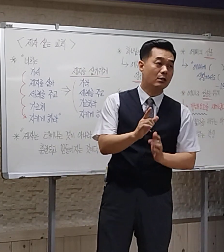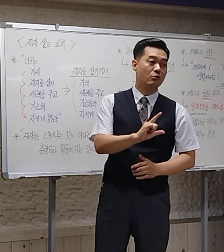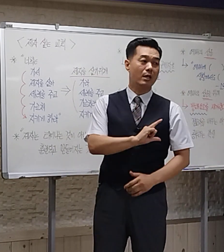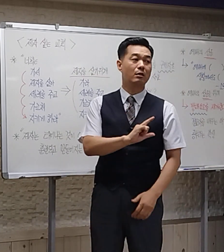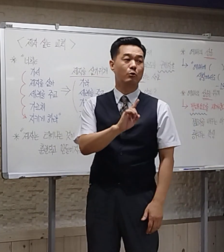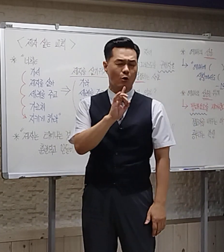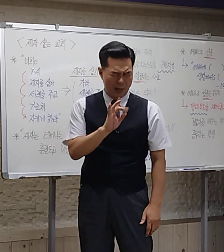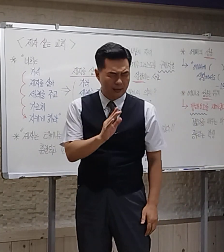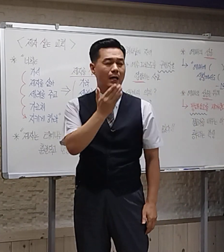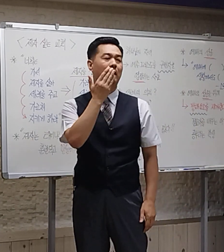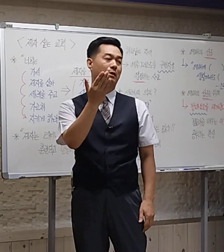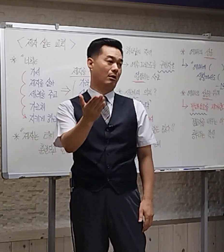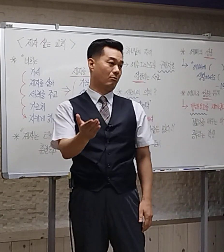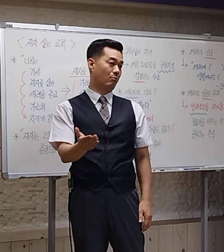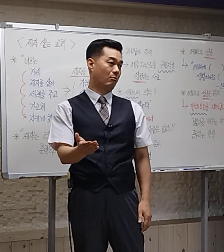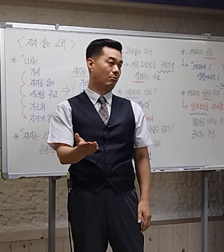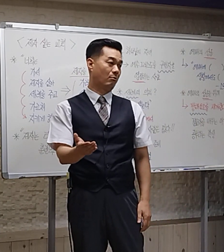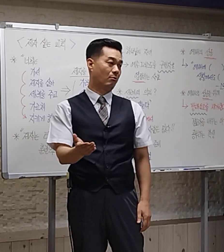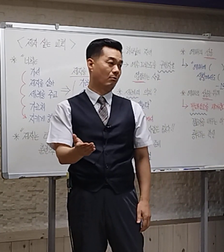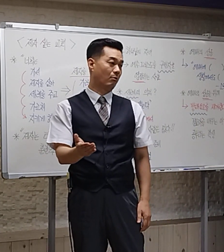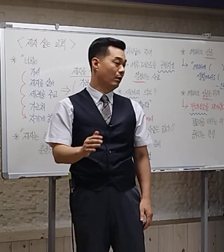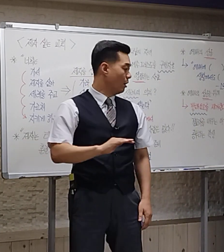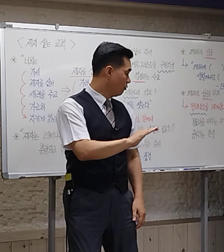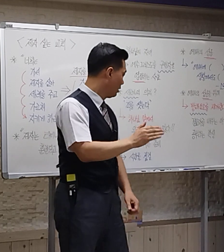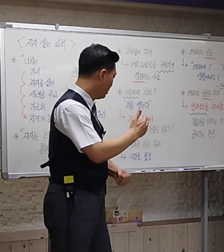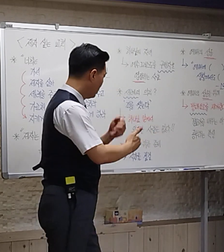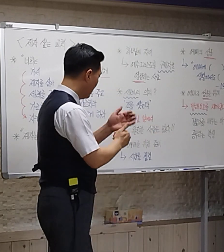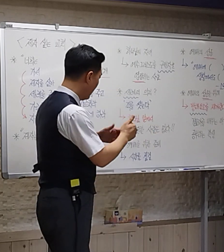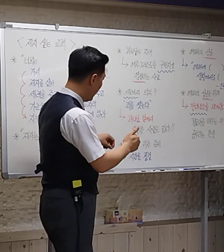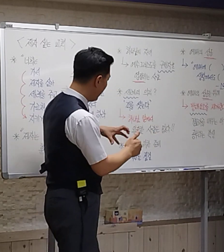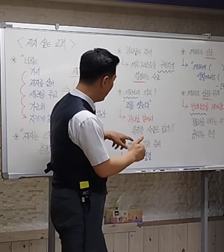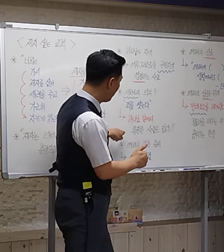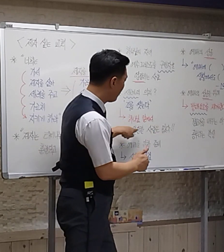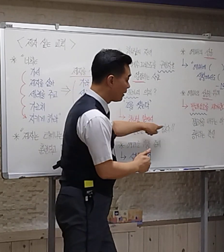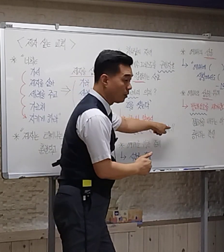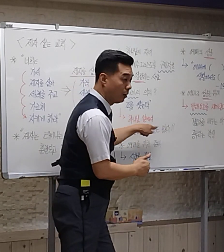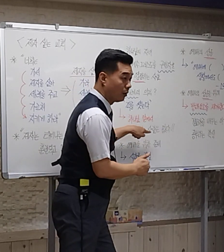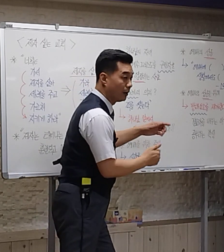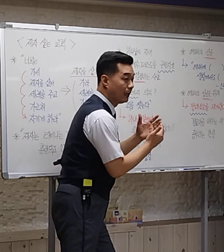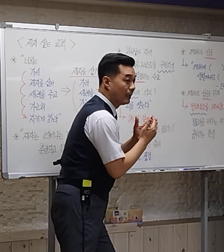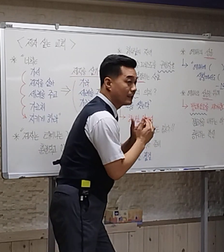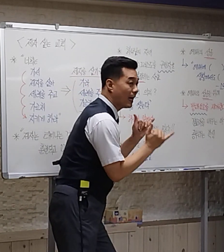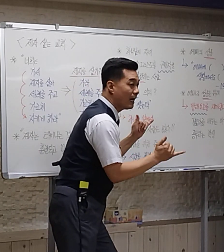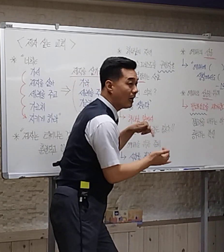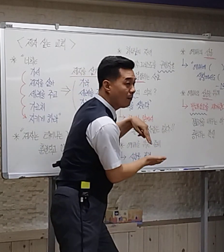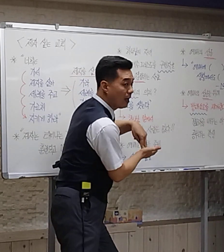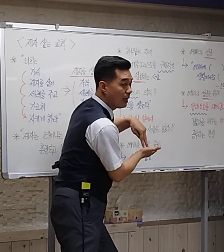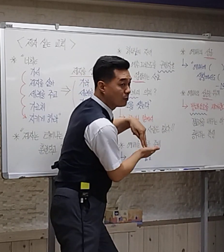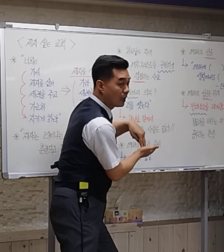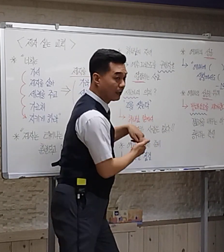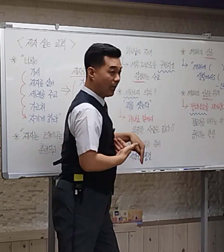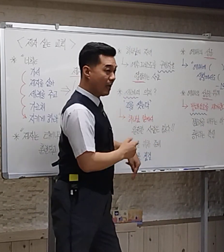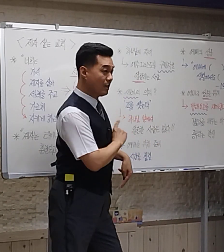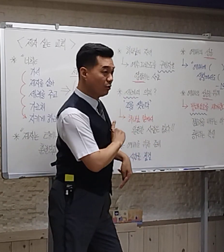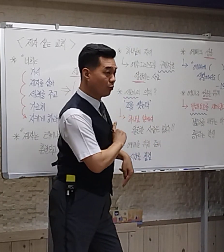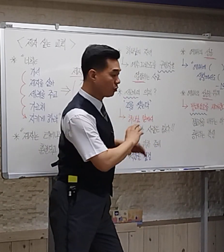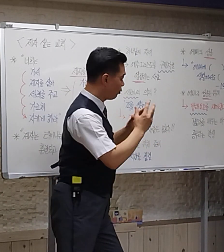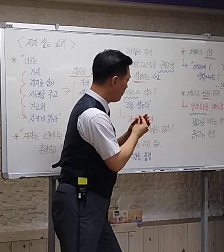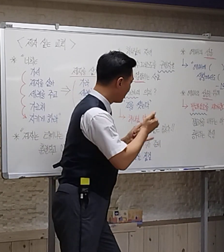예수의 이름으로만 가능해요. 우리는 하나님 앞에서 사람의 입장, 내 이름으로서 완벽한